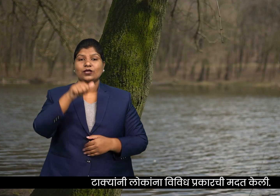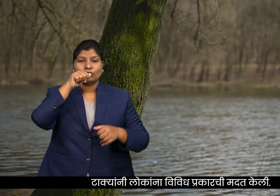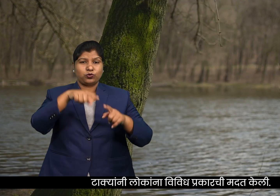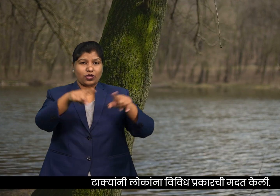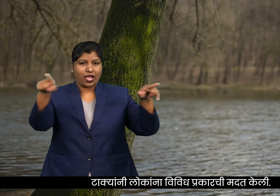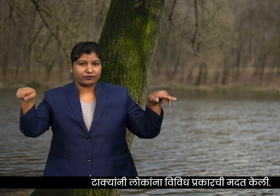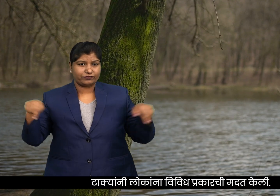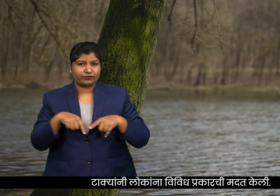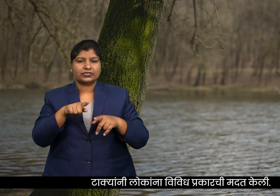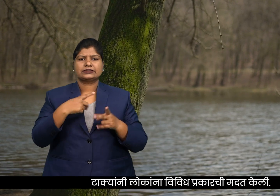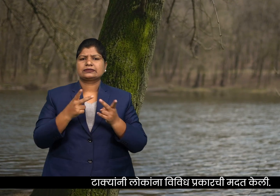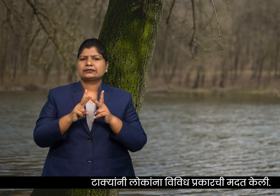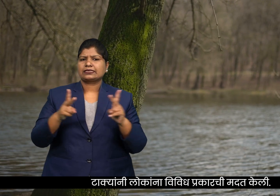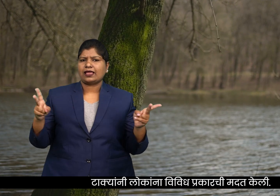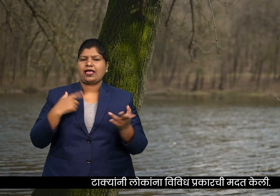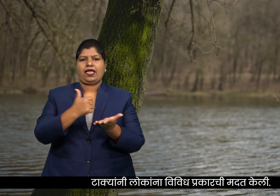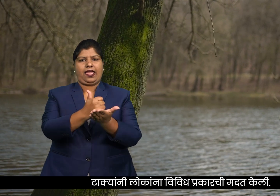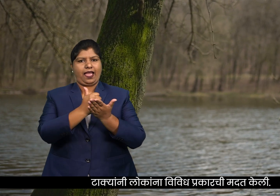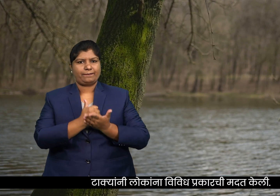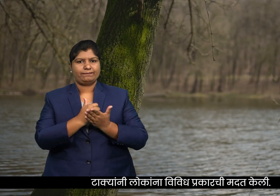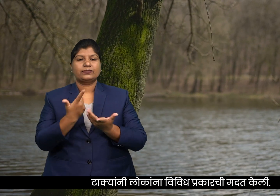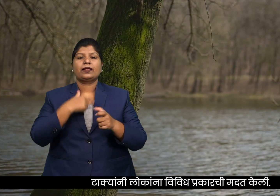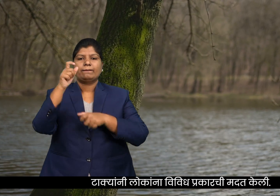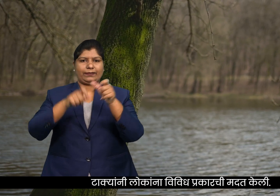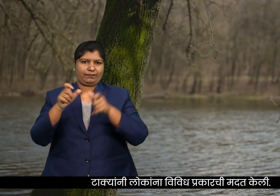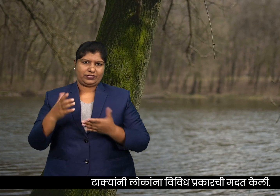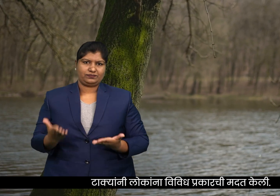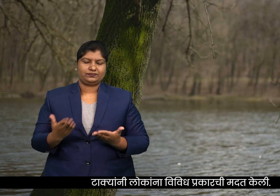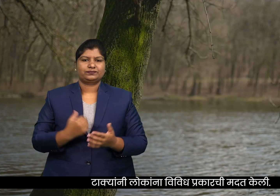टाक्यांनी लोकांना विविध प्रकारची मदत केली.